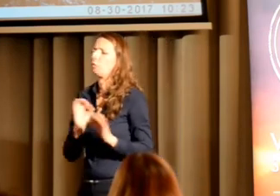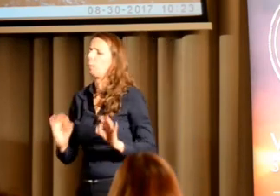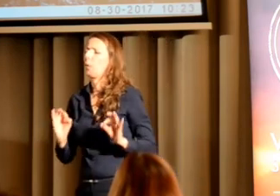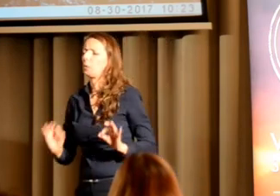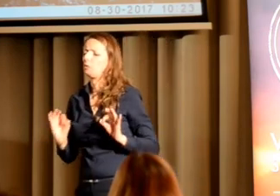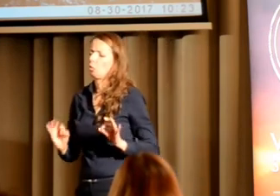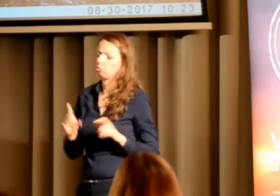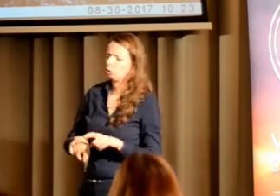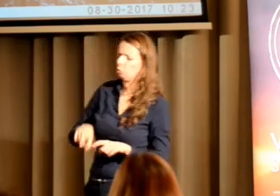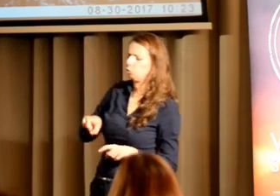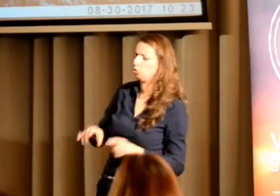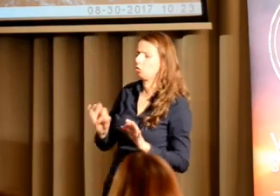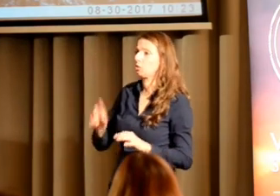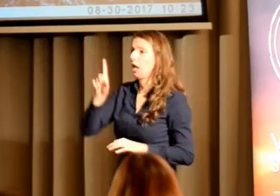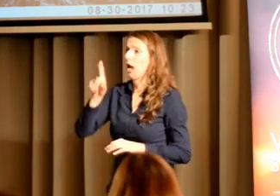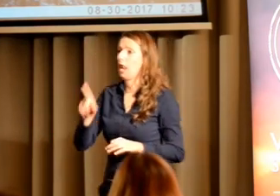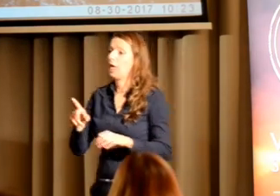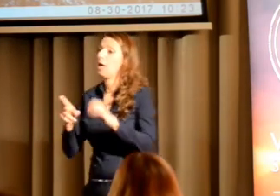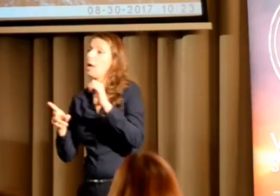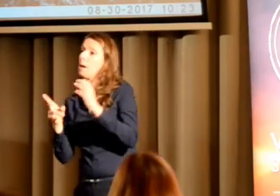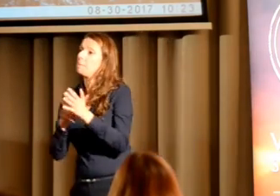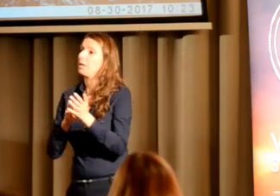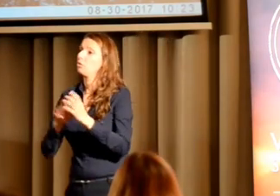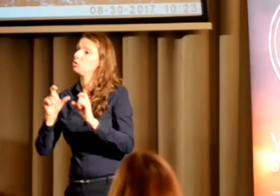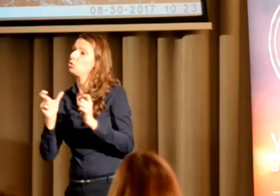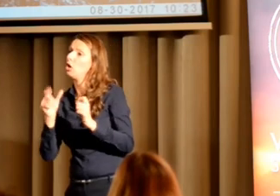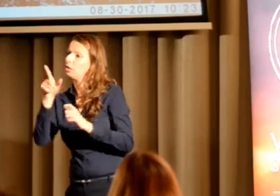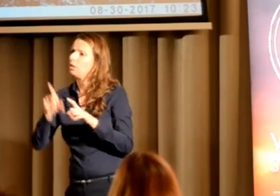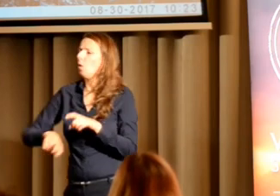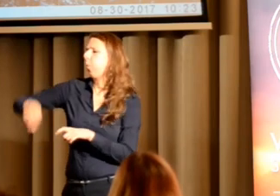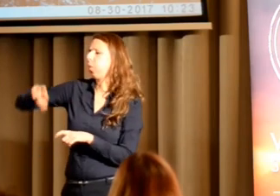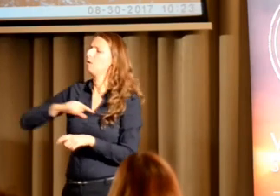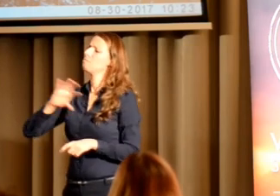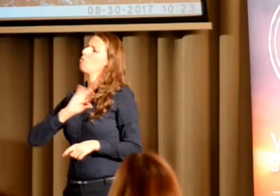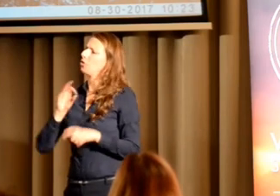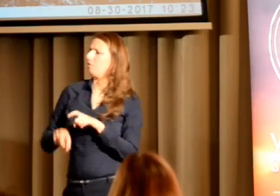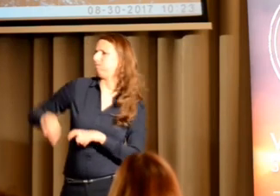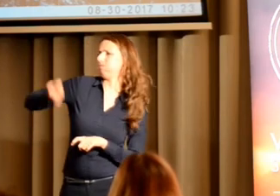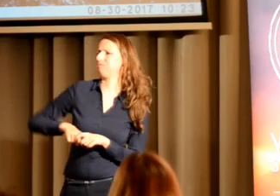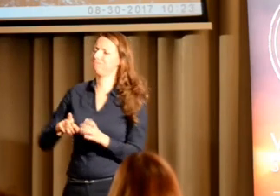brakuje to no mojego Chanel 5, prawda?